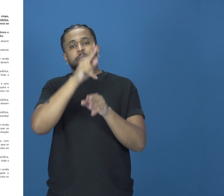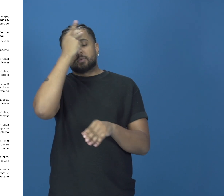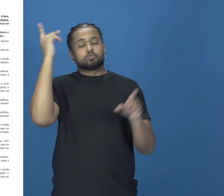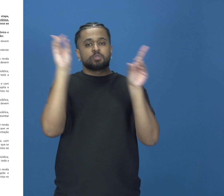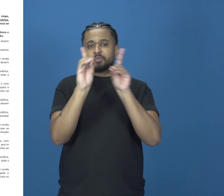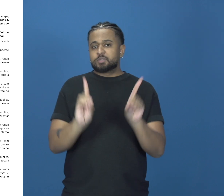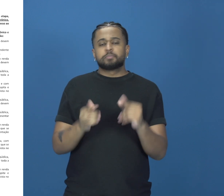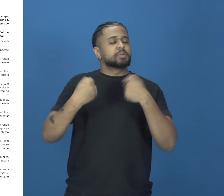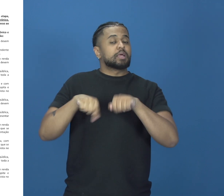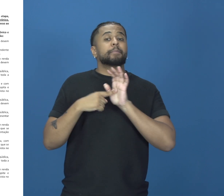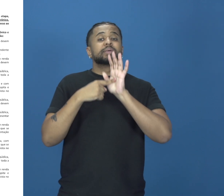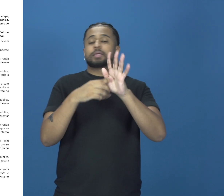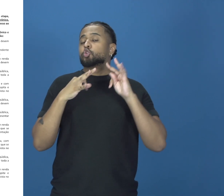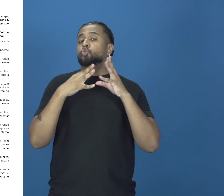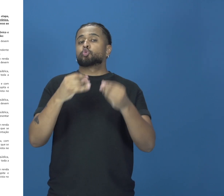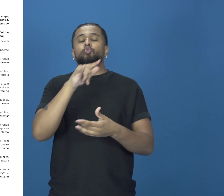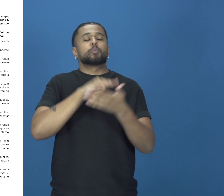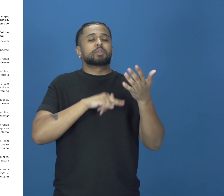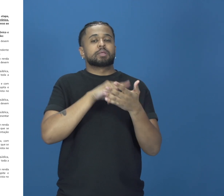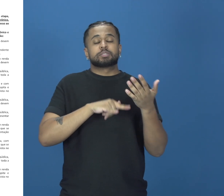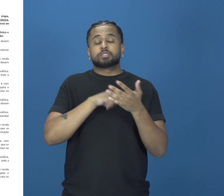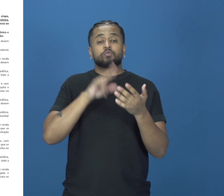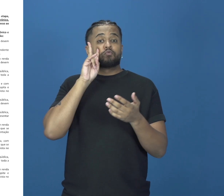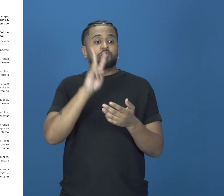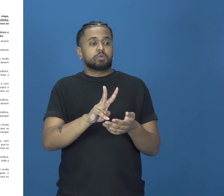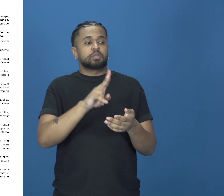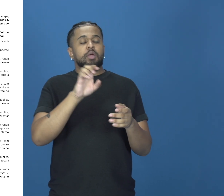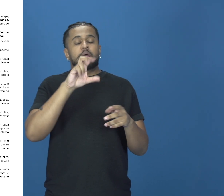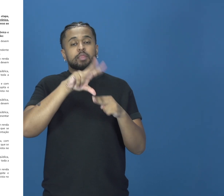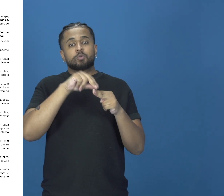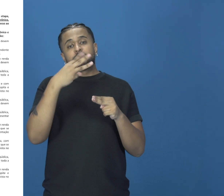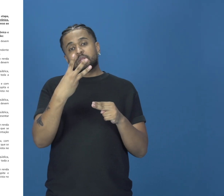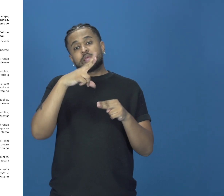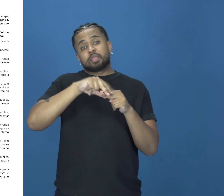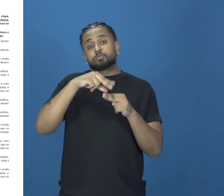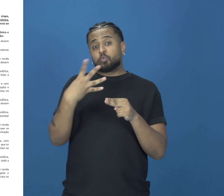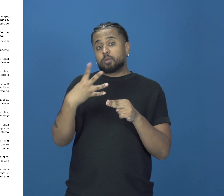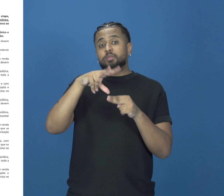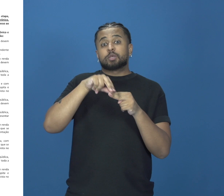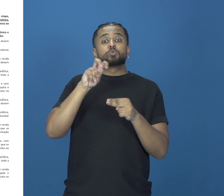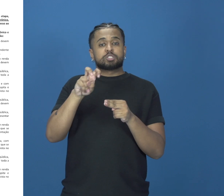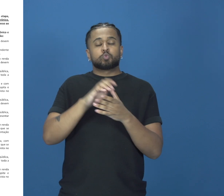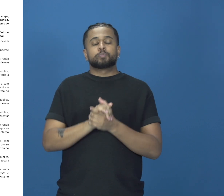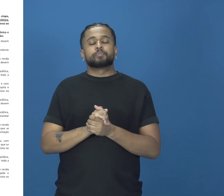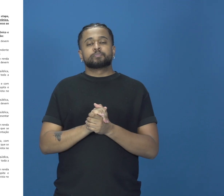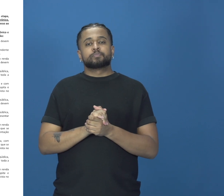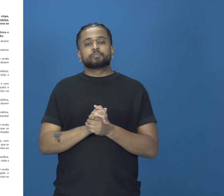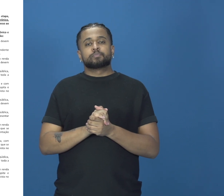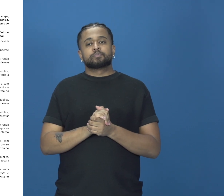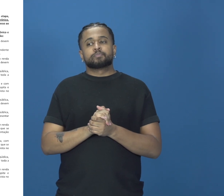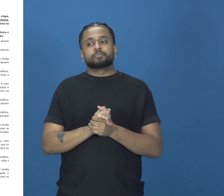deficiência devem apresentar toda a documentação prevista no anexo 3, anexo 4 e no anexo 5.